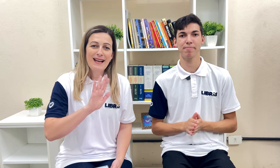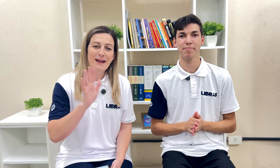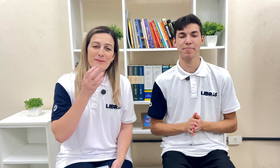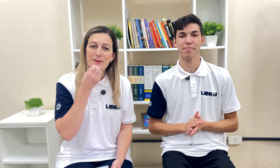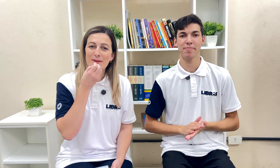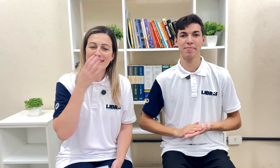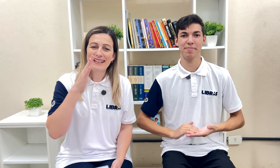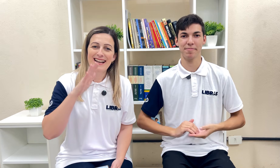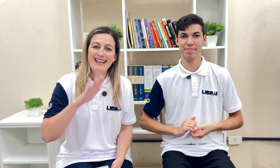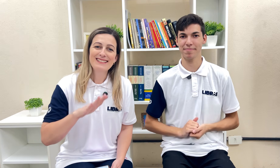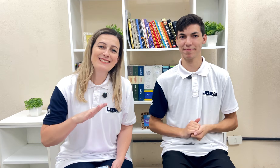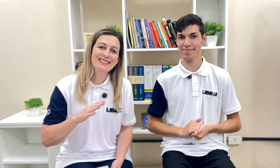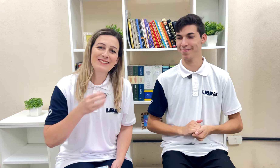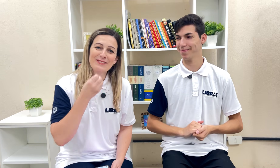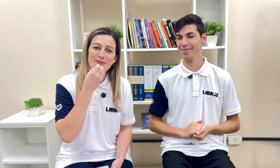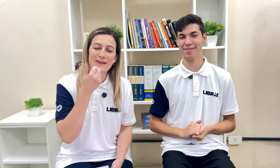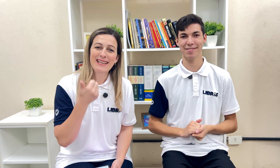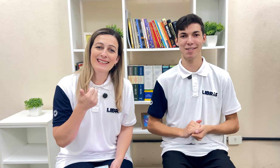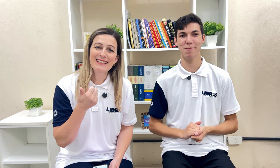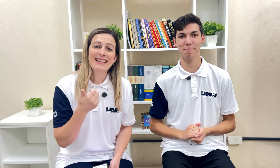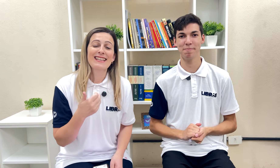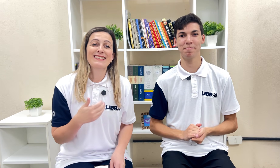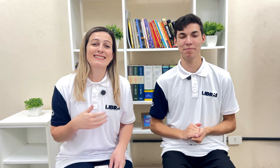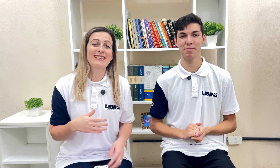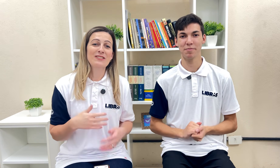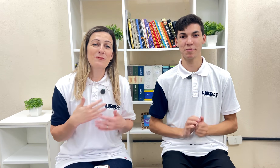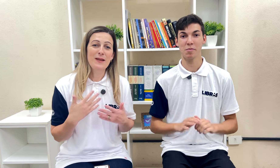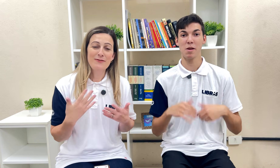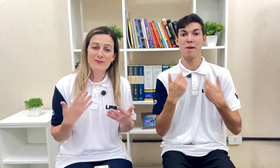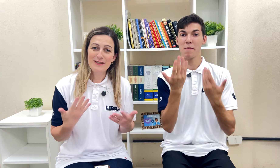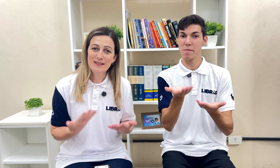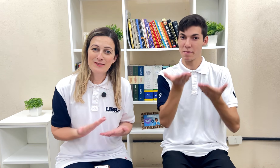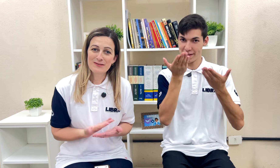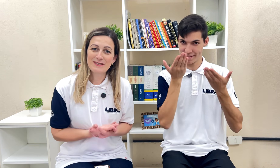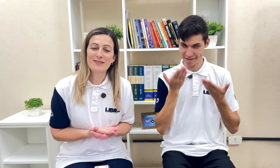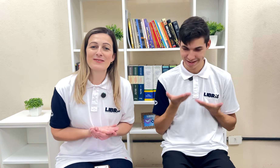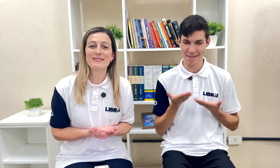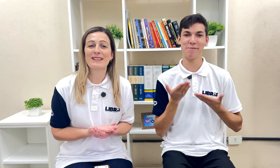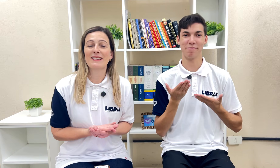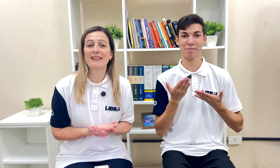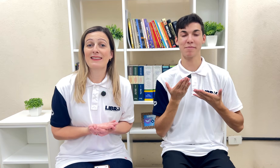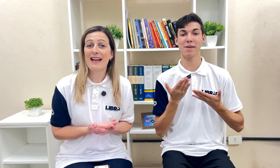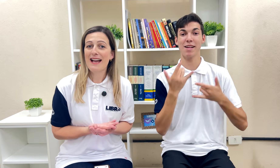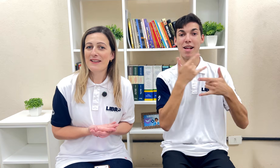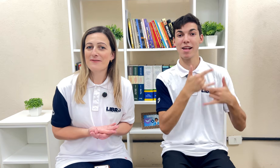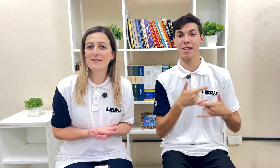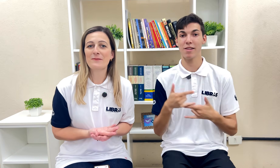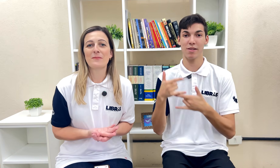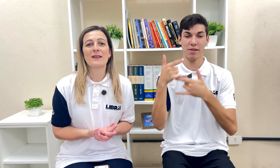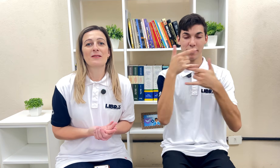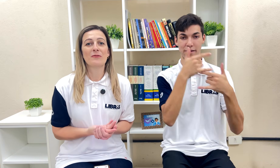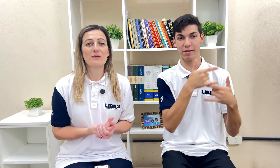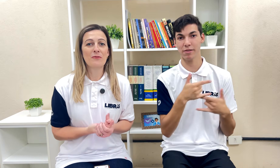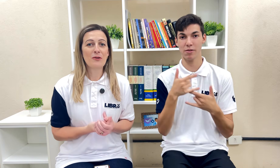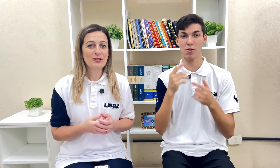Olá, boa tarde, tudo bem? Sejam bem-vindos à nossa live do